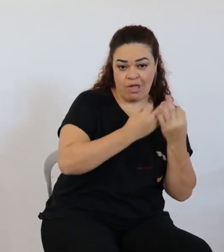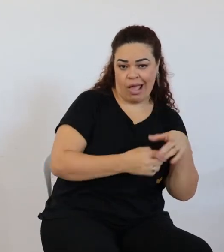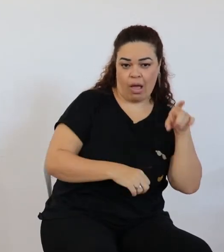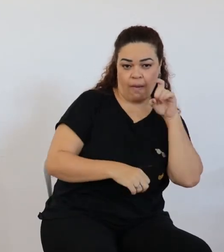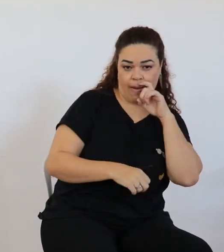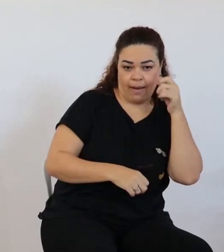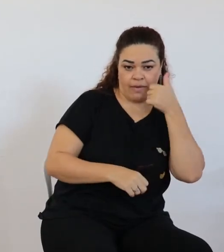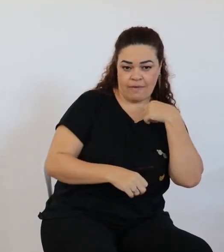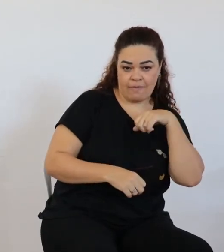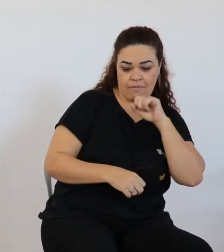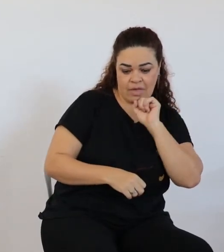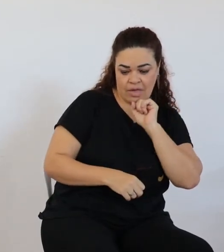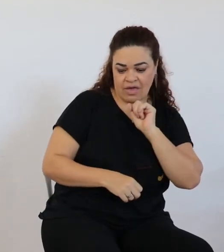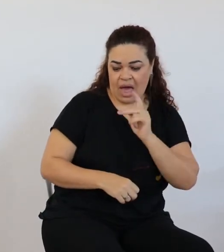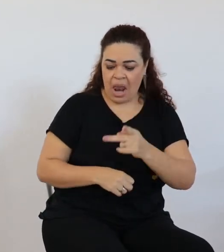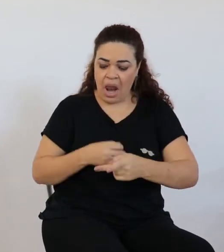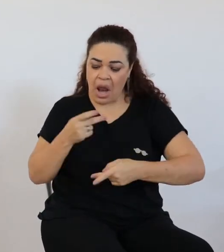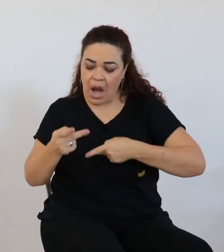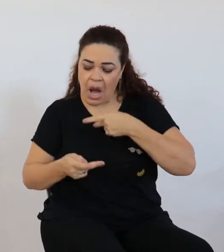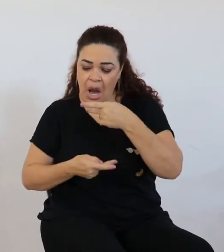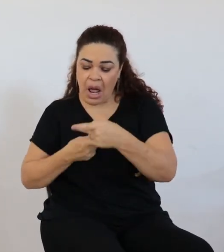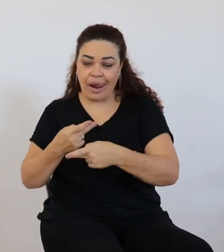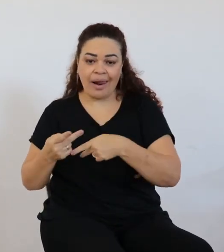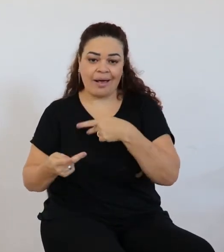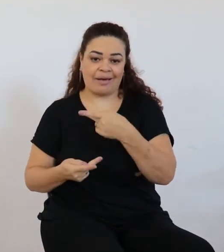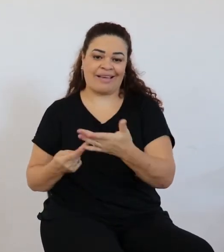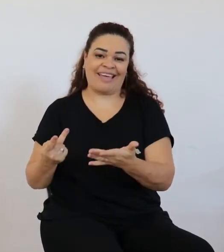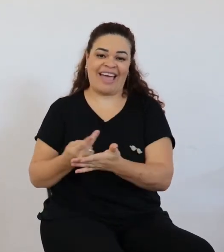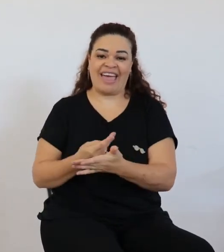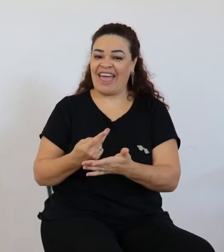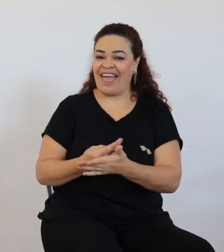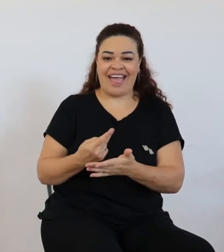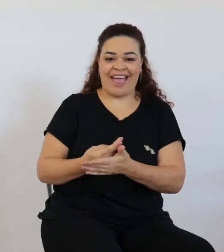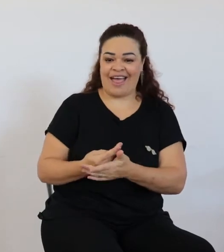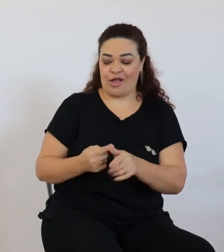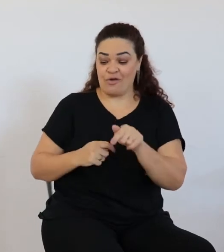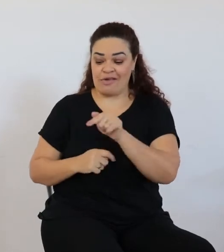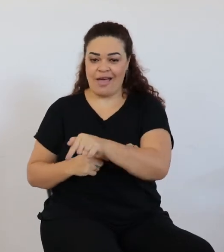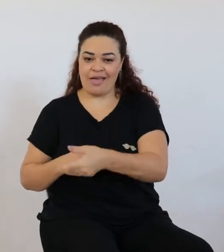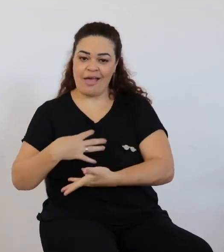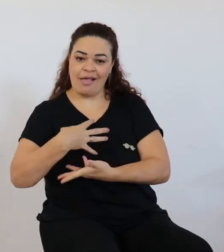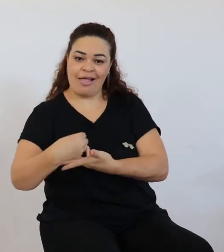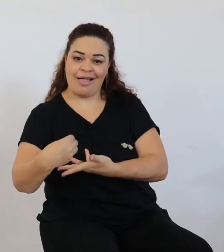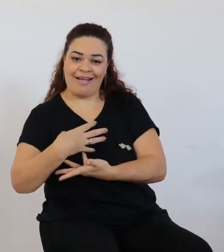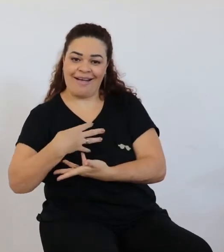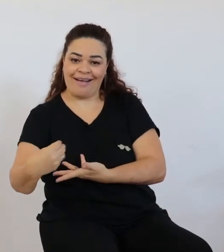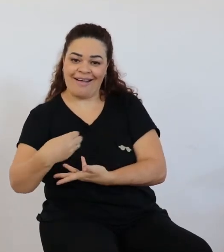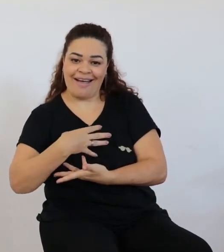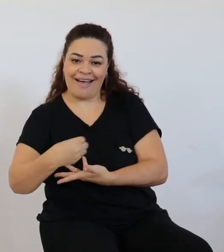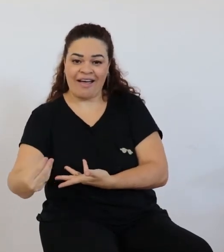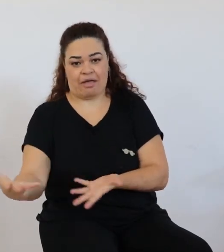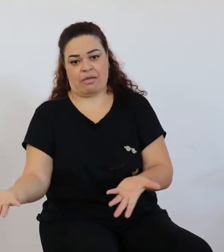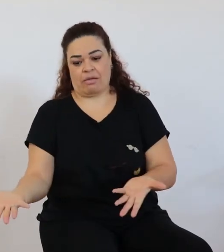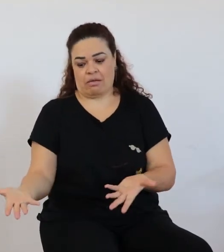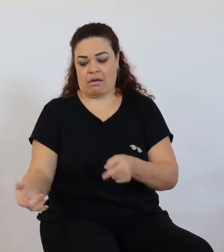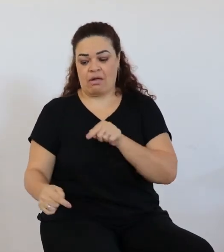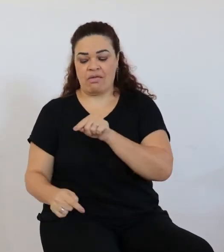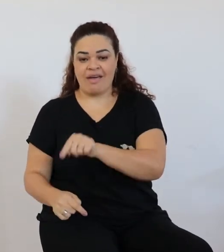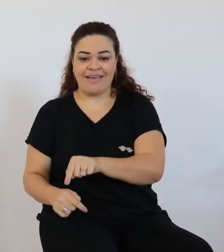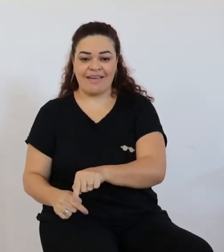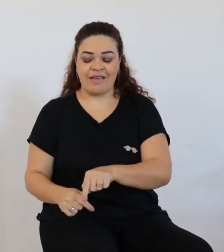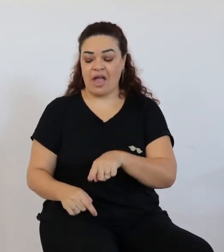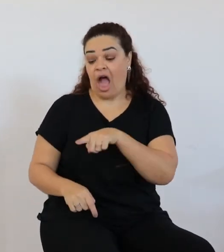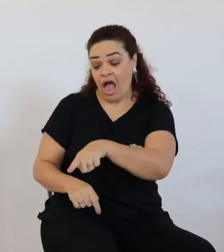pais acabam falando errado com a criança porque acham bonitinho, acham engraçado, ou dão risada quando ela fala errado.